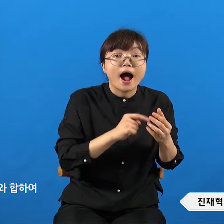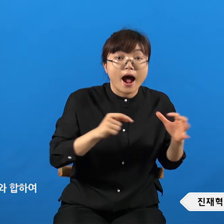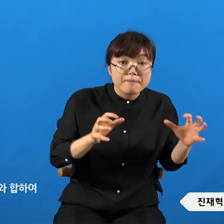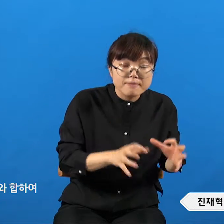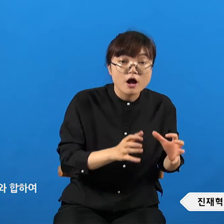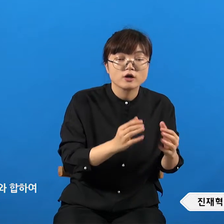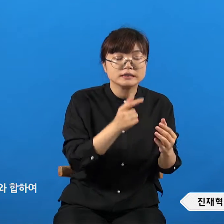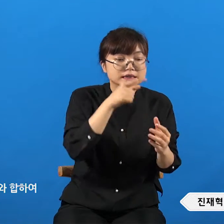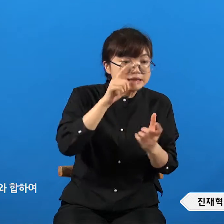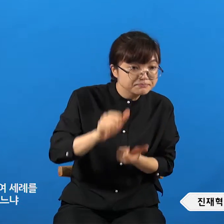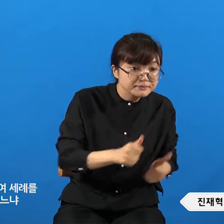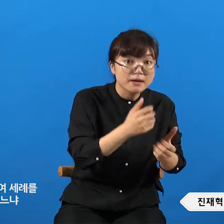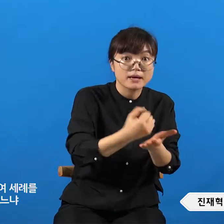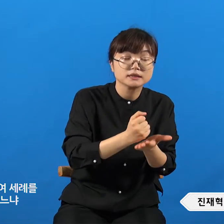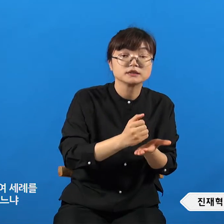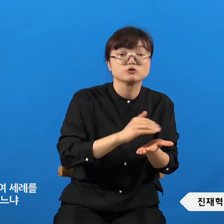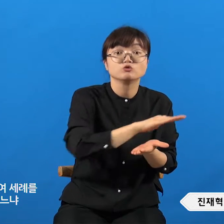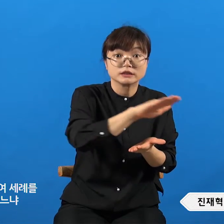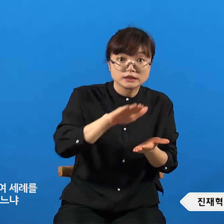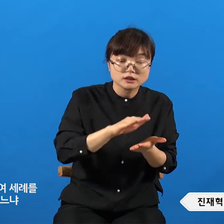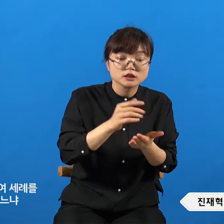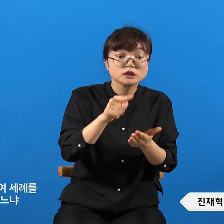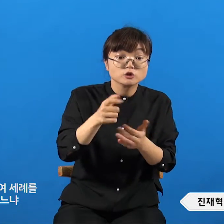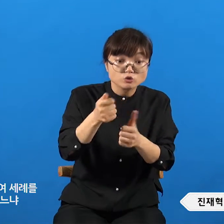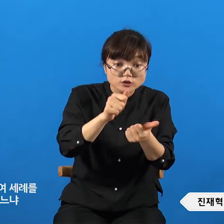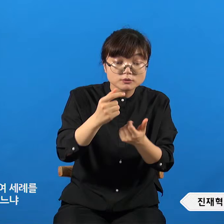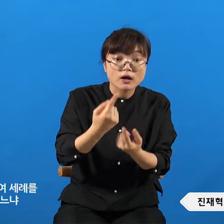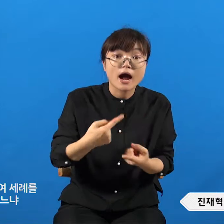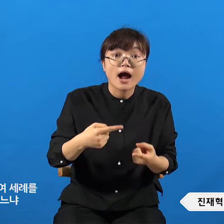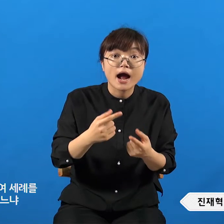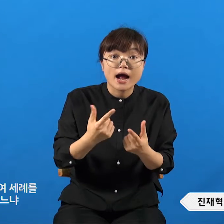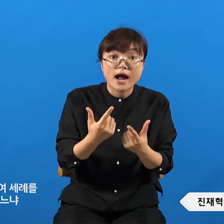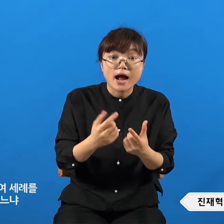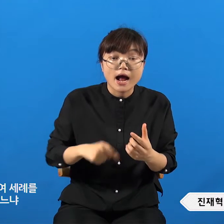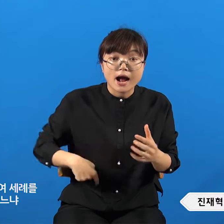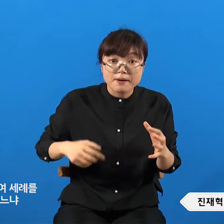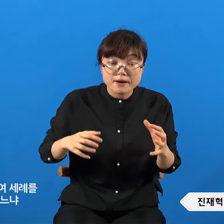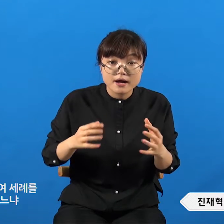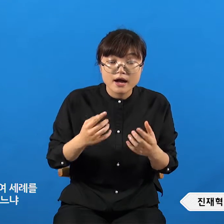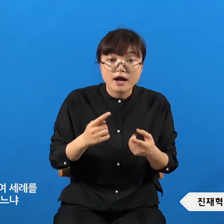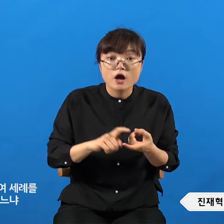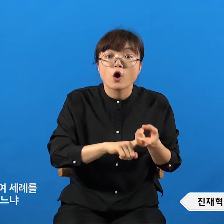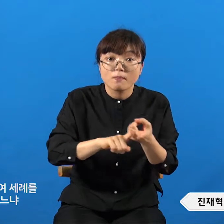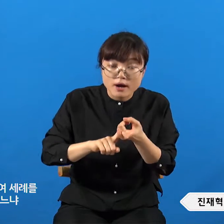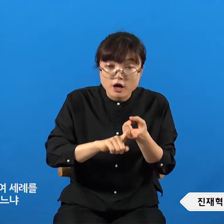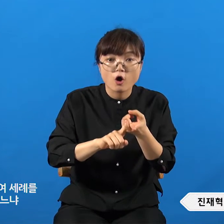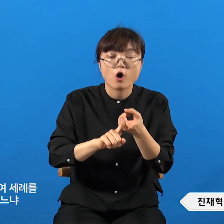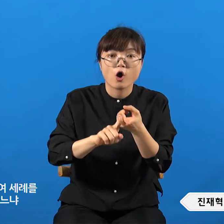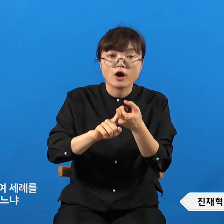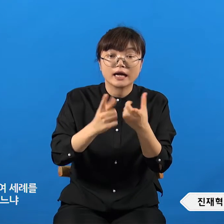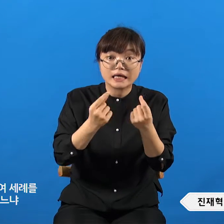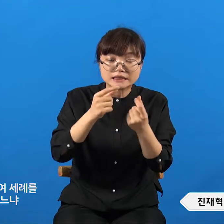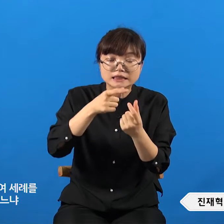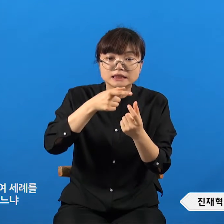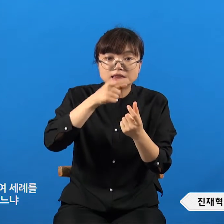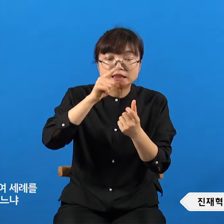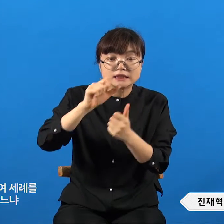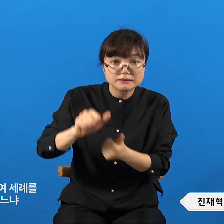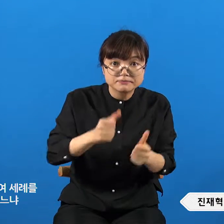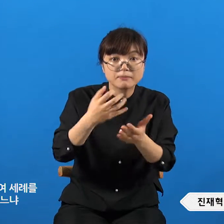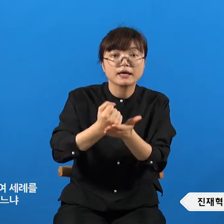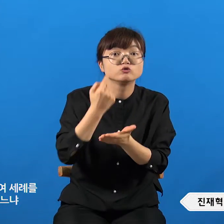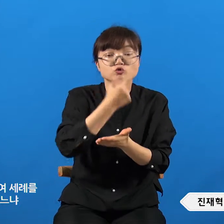침례를 받은 우리는 그의 죽으심과 합하여 침례를 받은 줄을 알지 못하느냐.